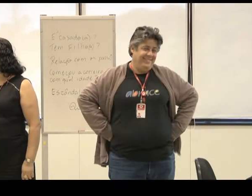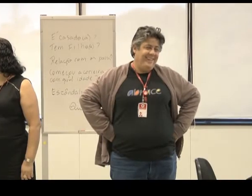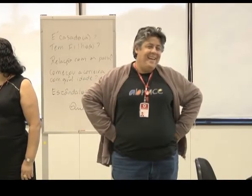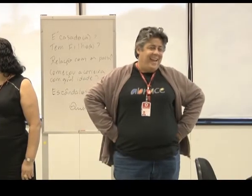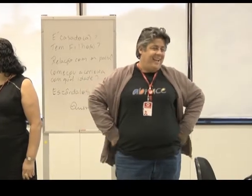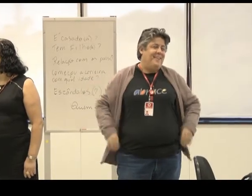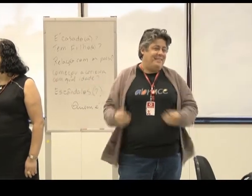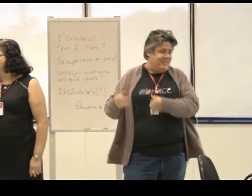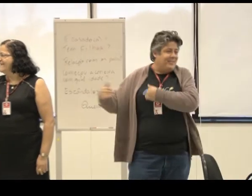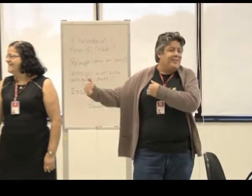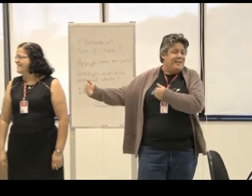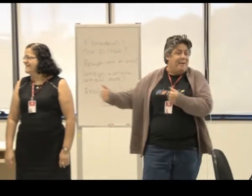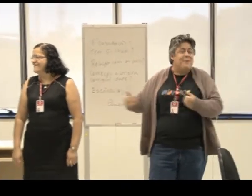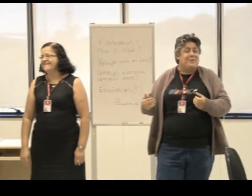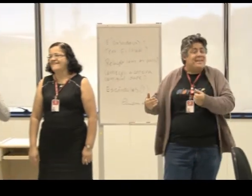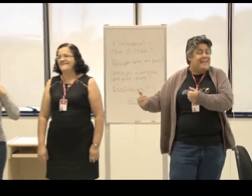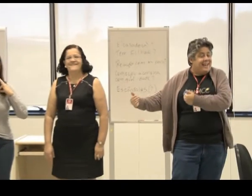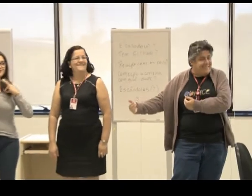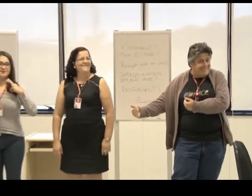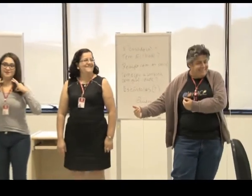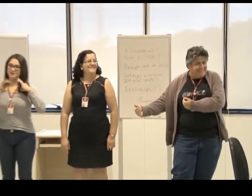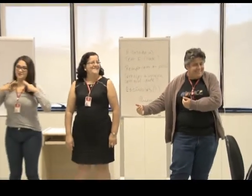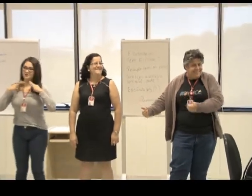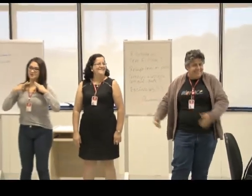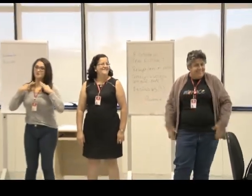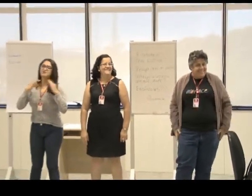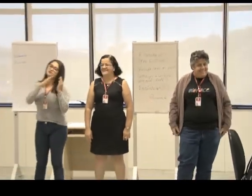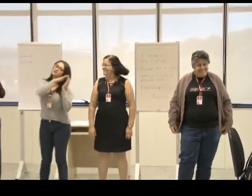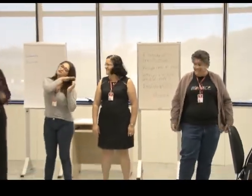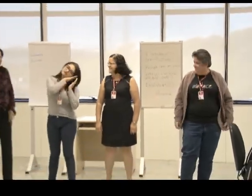É que a nossa vida social é muito intensa aí. Ah.